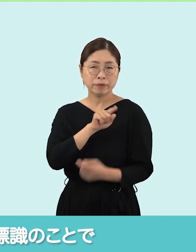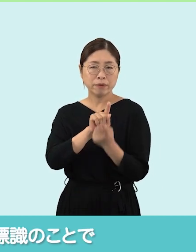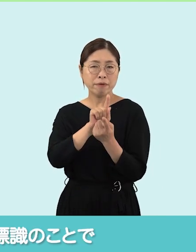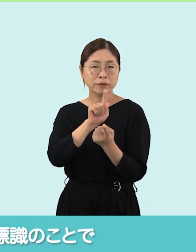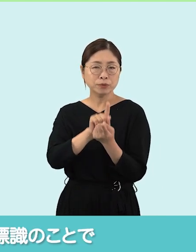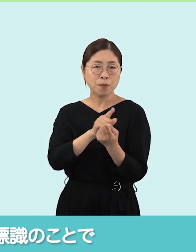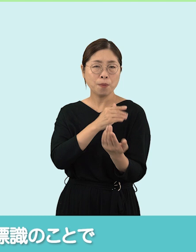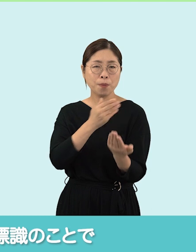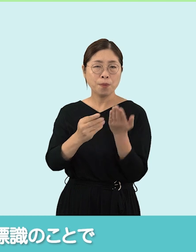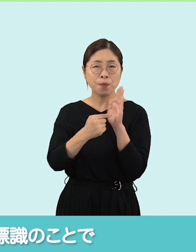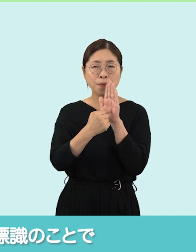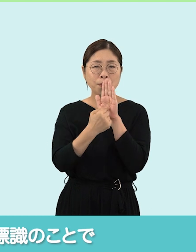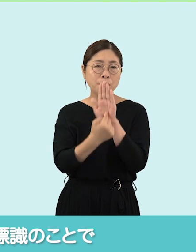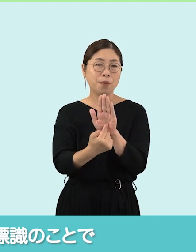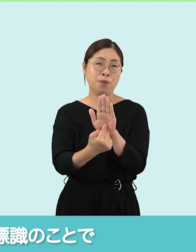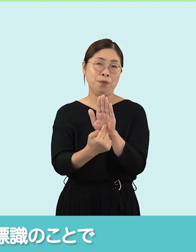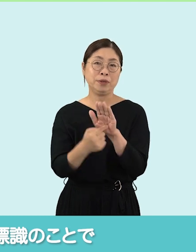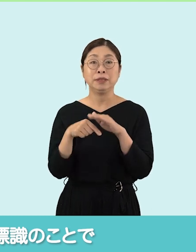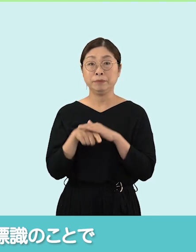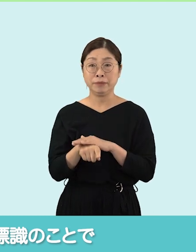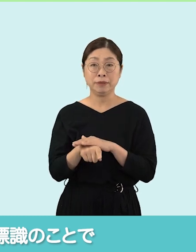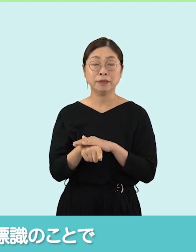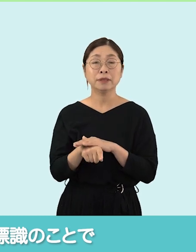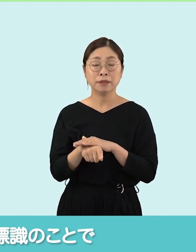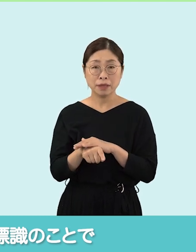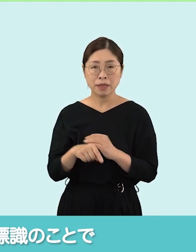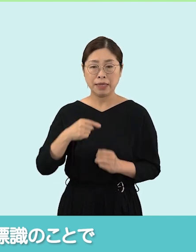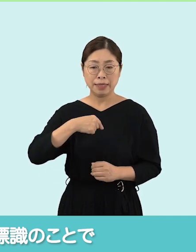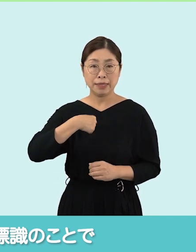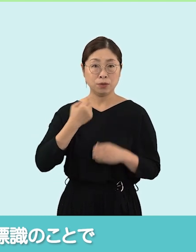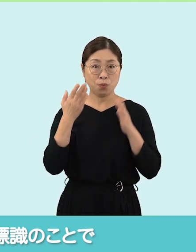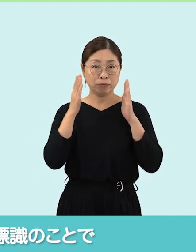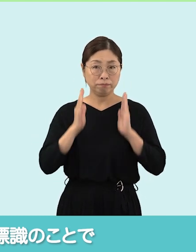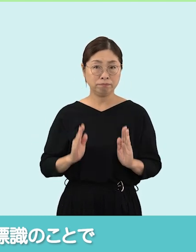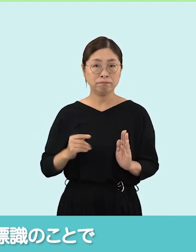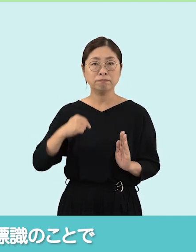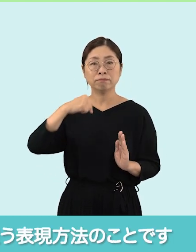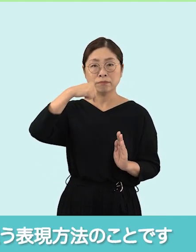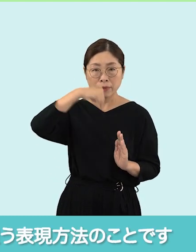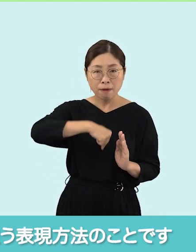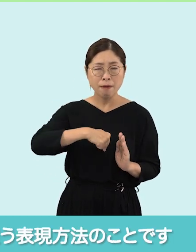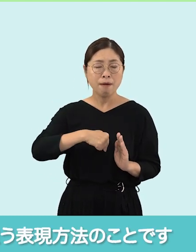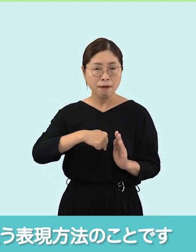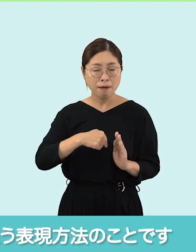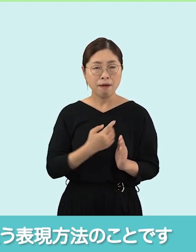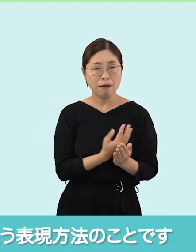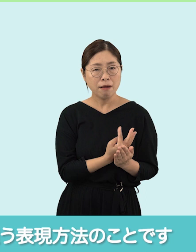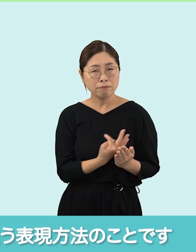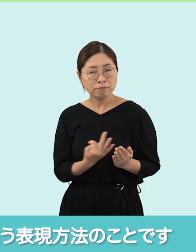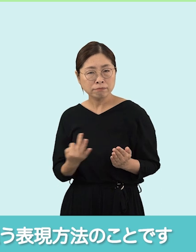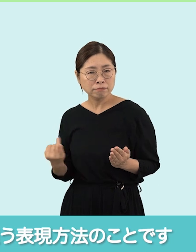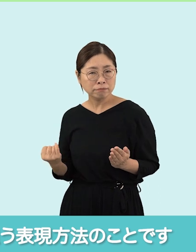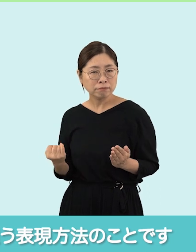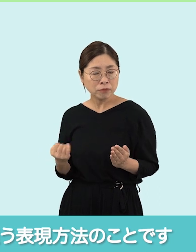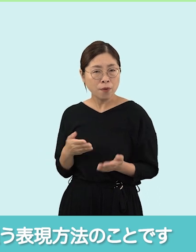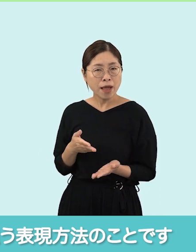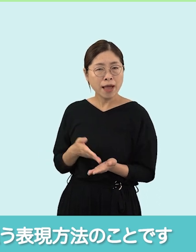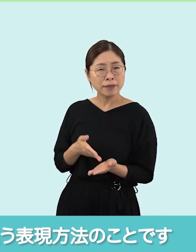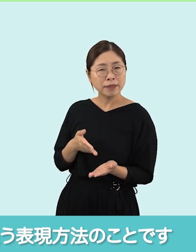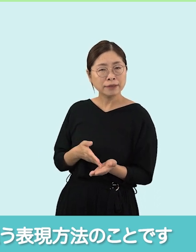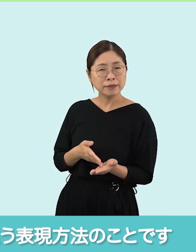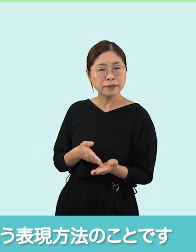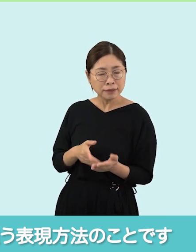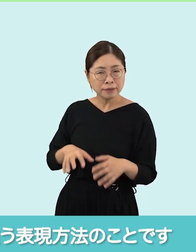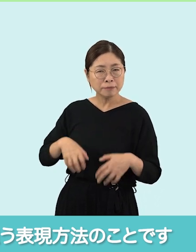役割対象明示標識のことで、一人で何人もの話し手の役割を